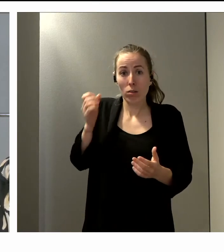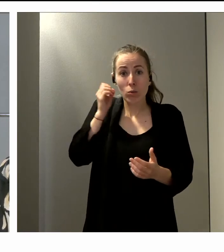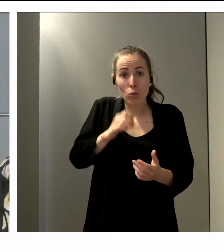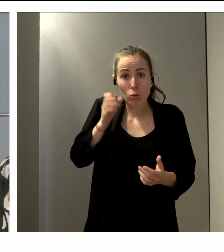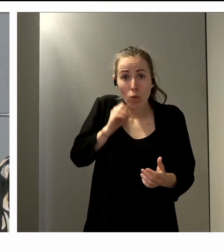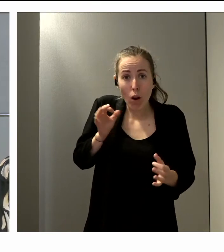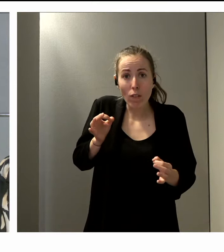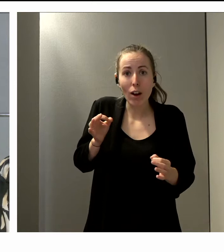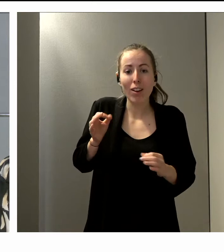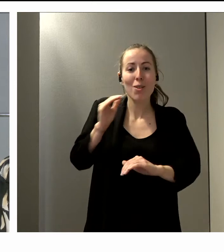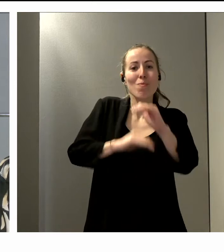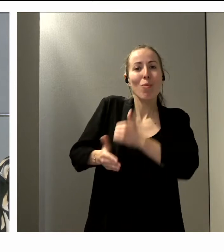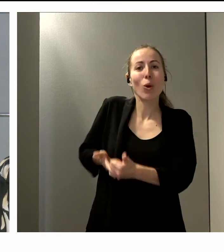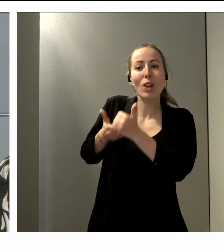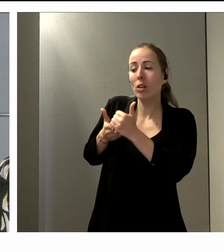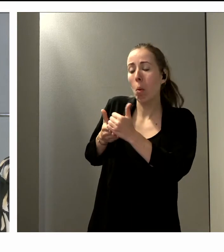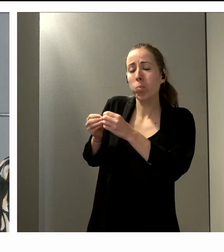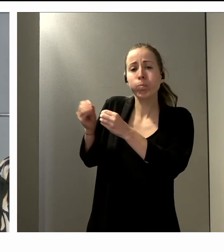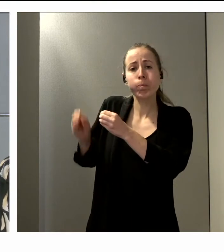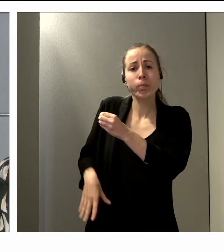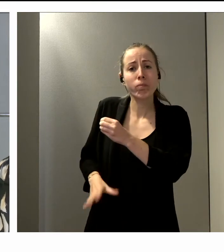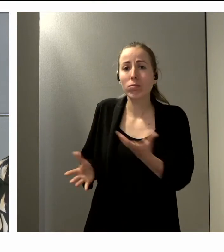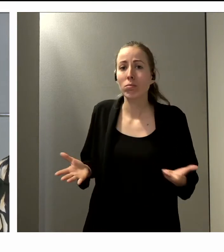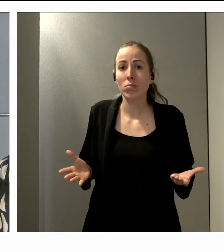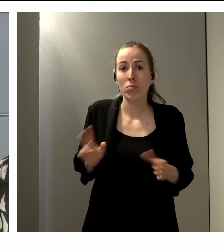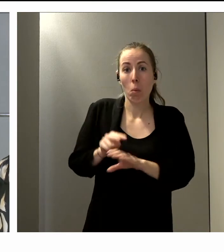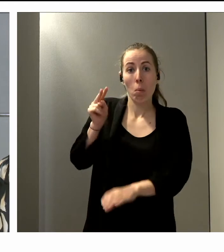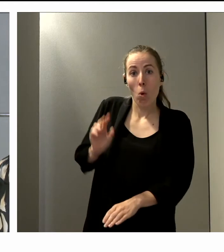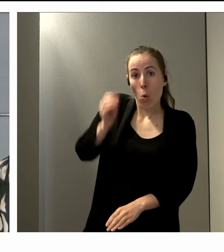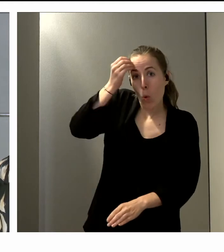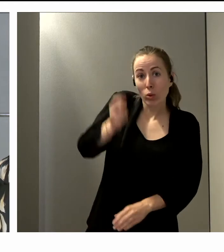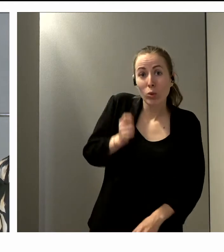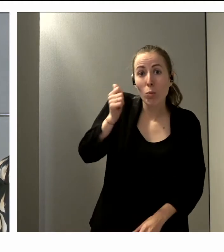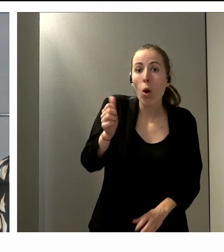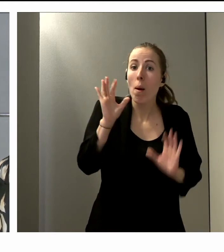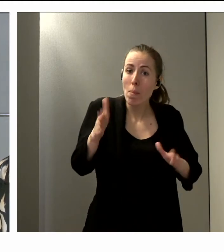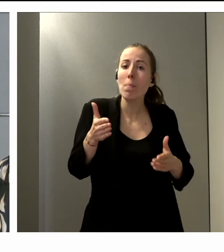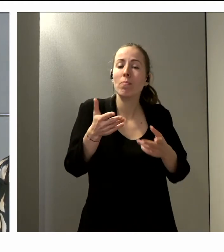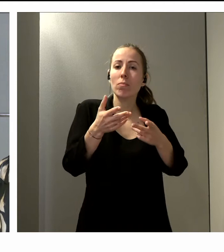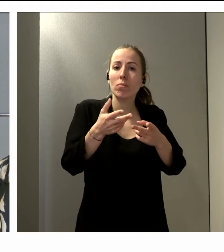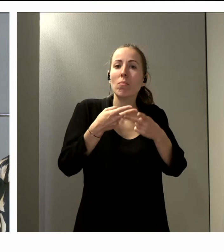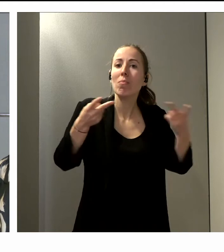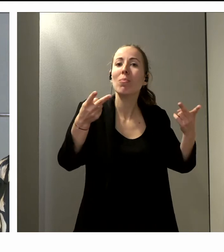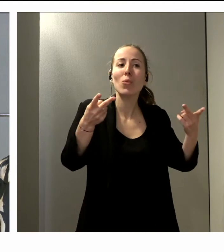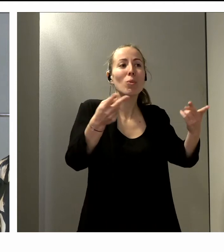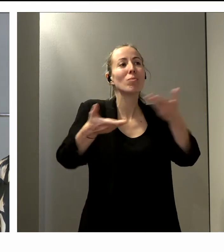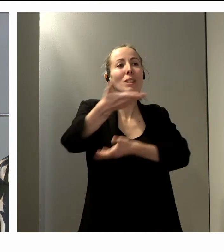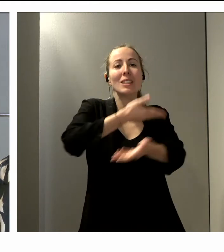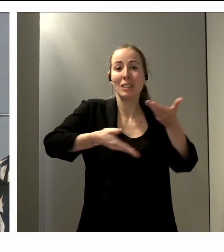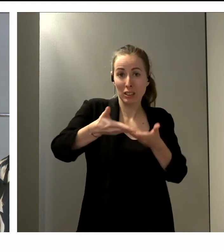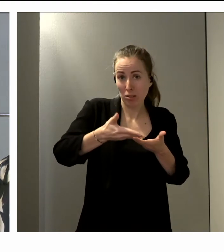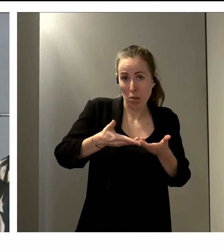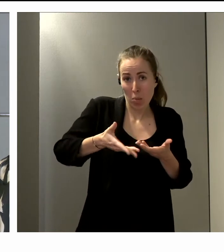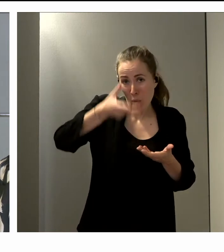dans les plans d'aide, qui est assez peu appréhendé même dans la parole publique, dans la compréhension de ces enjeux-là.